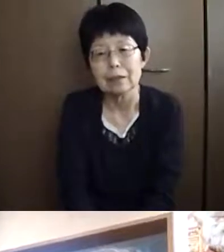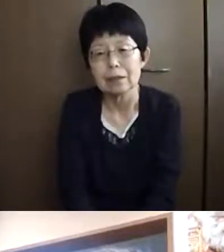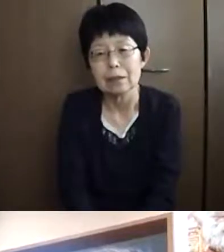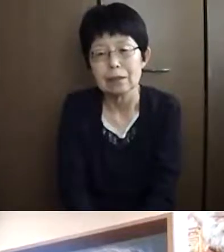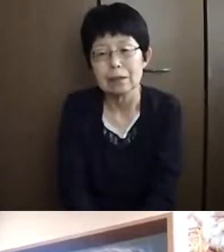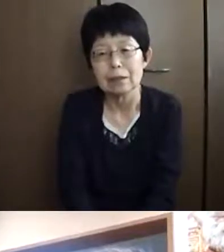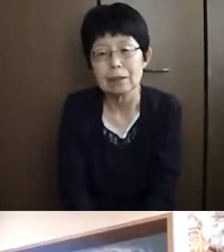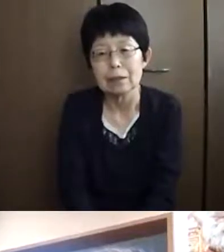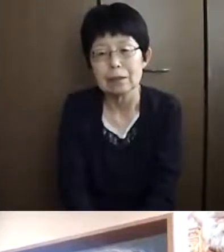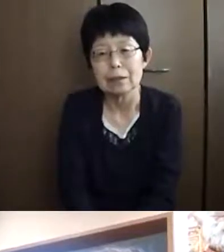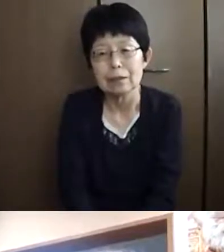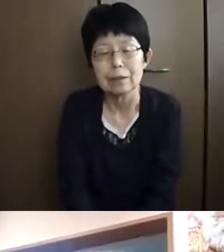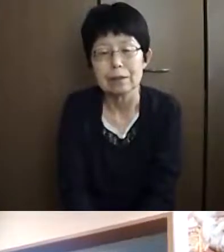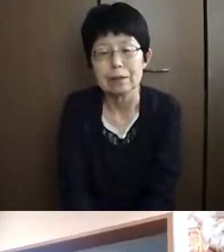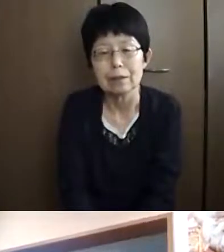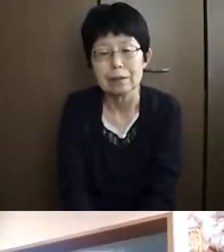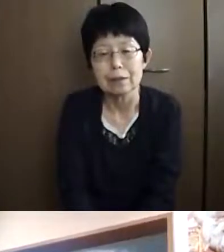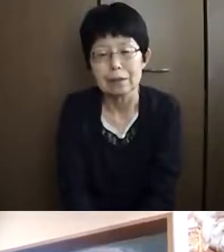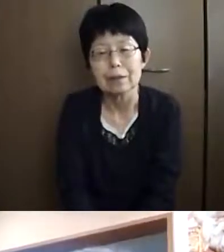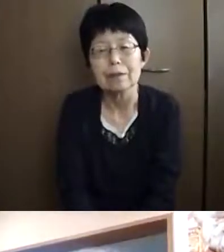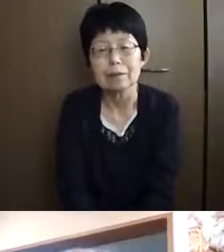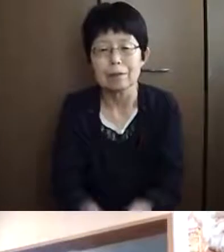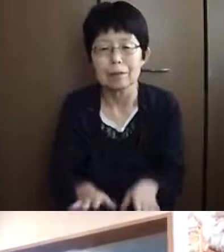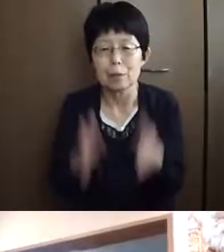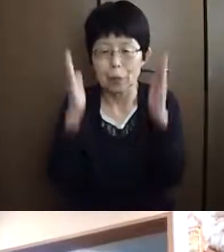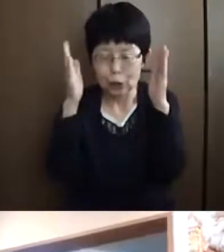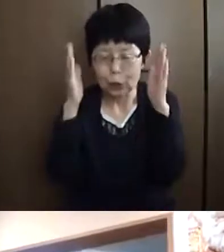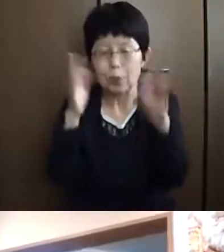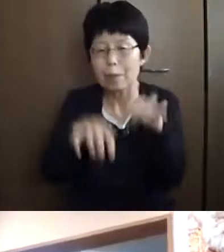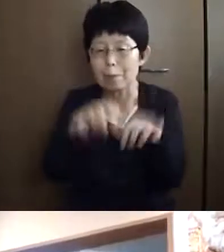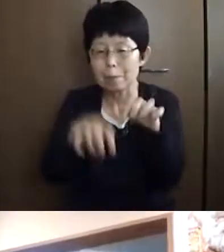今ですね、多分一生懸命書いてくれてますね。 そうだと思う。